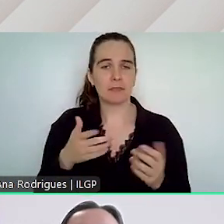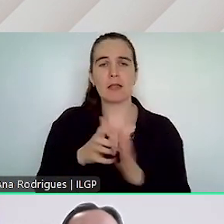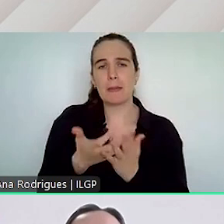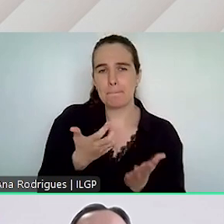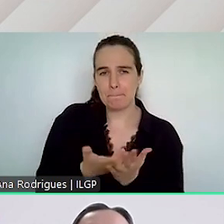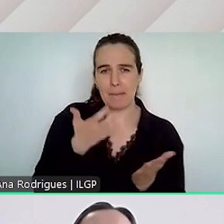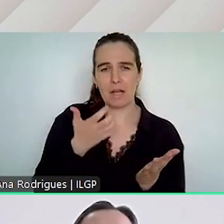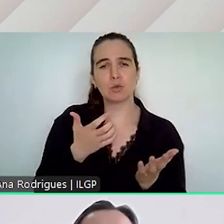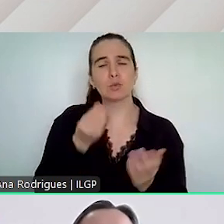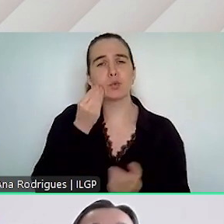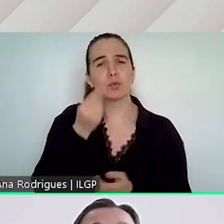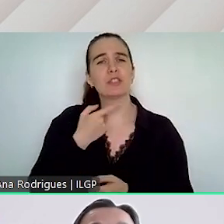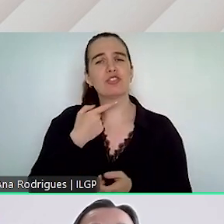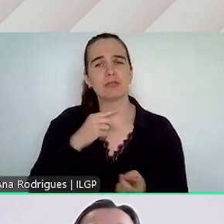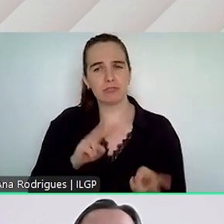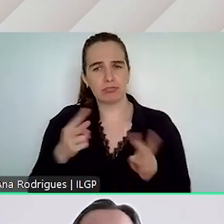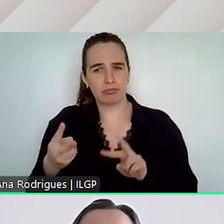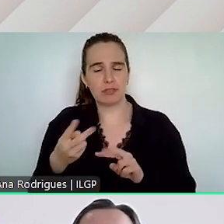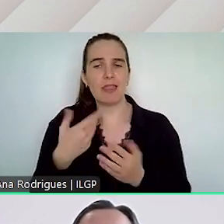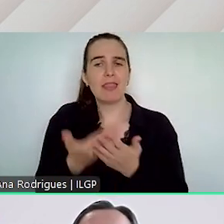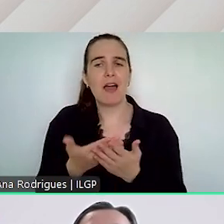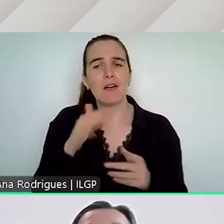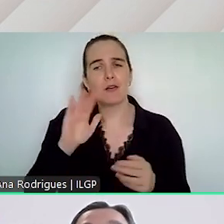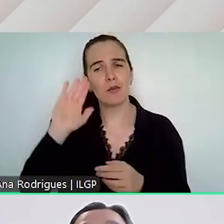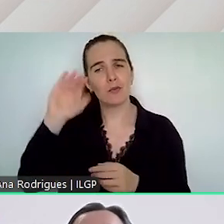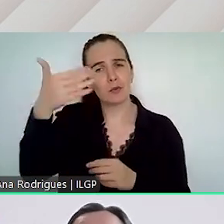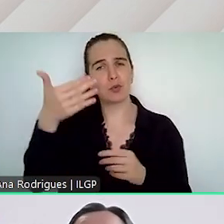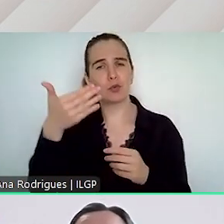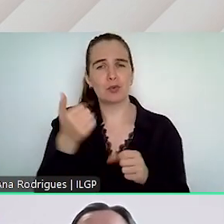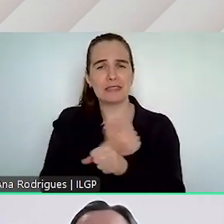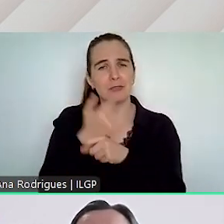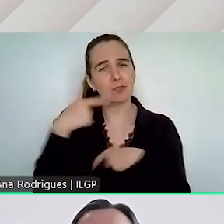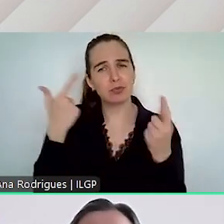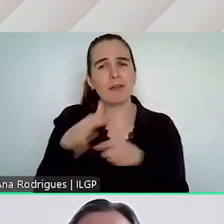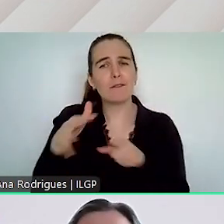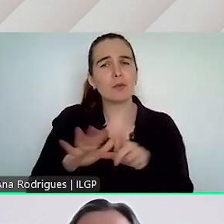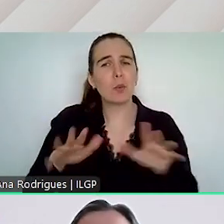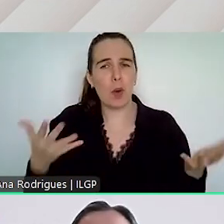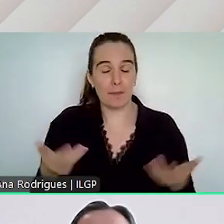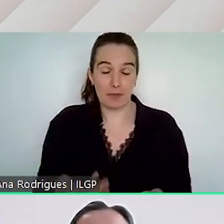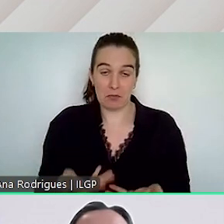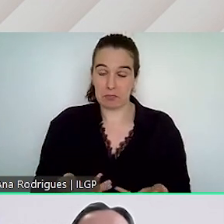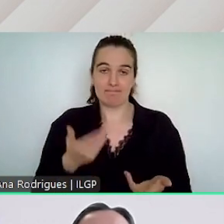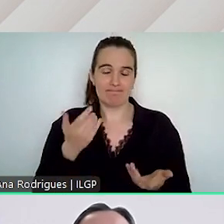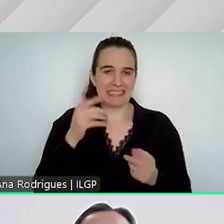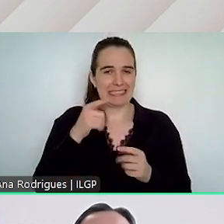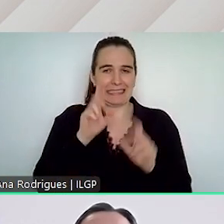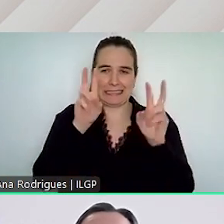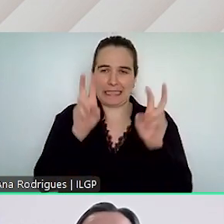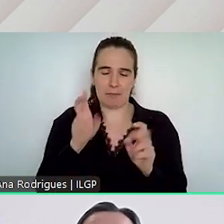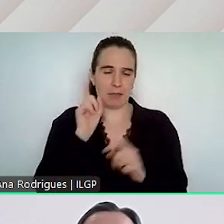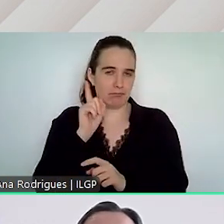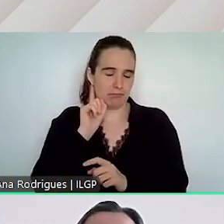da transformação digital no futuro do serviço público, é incontornável nos tempos que vivemos. O tema está alinhado